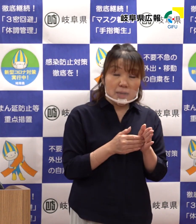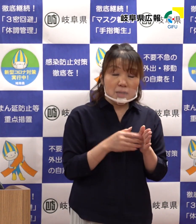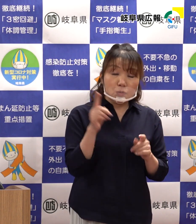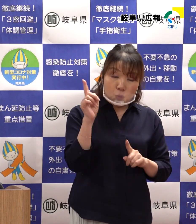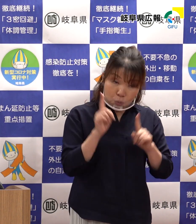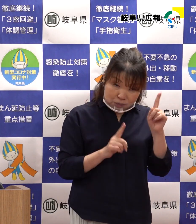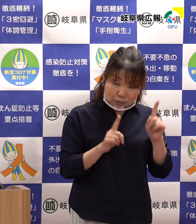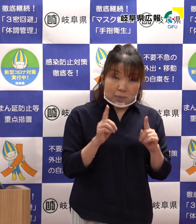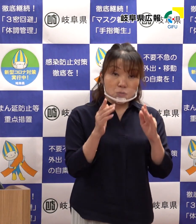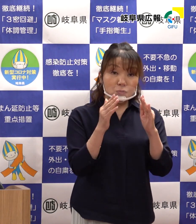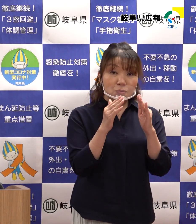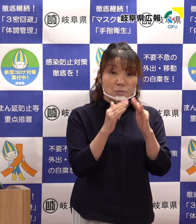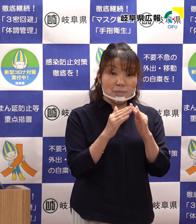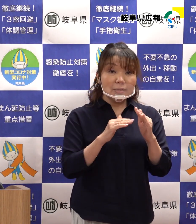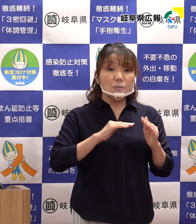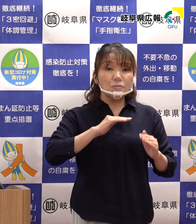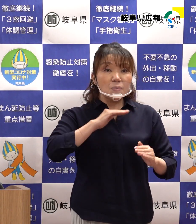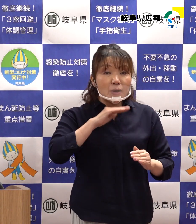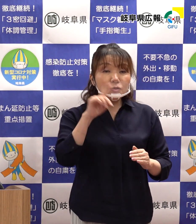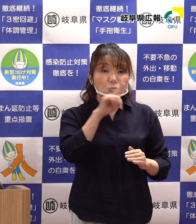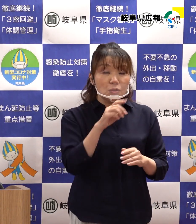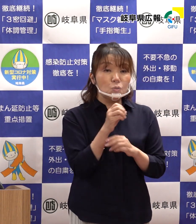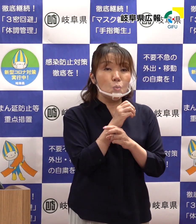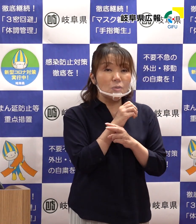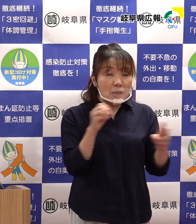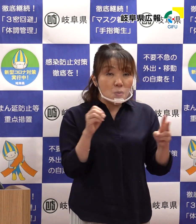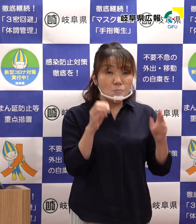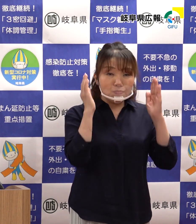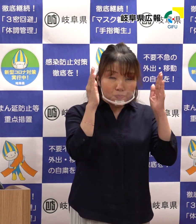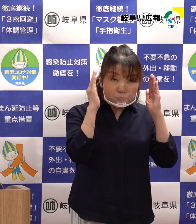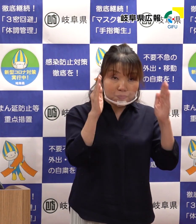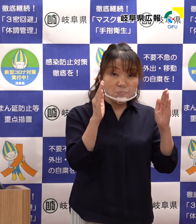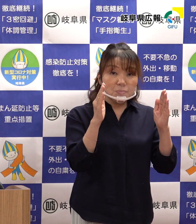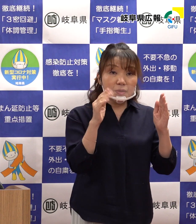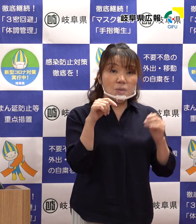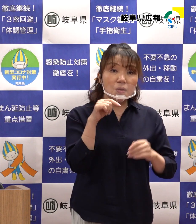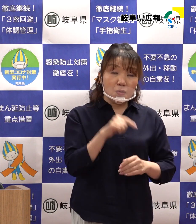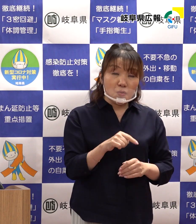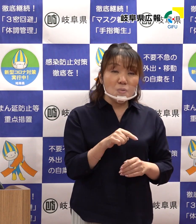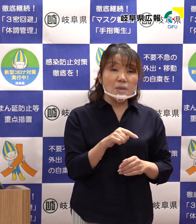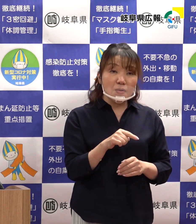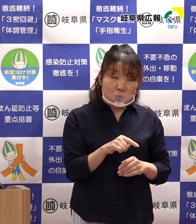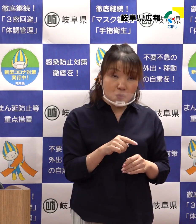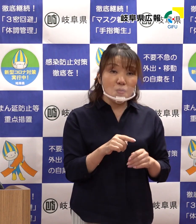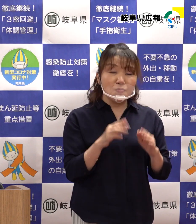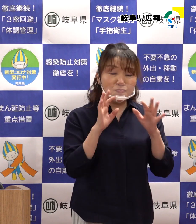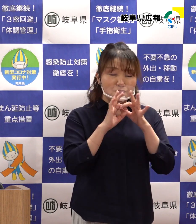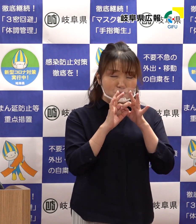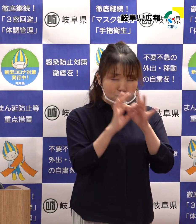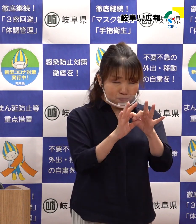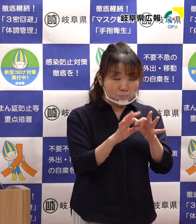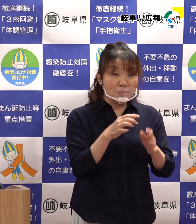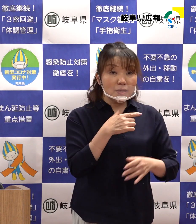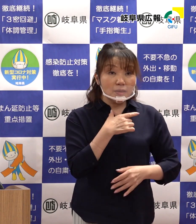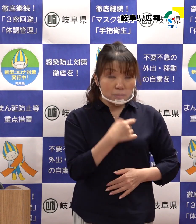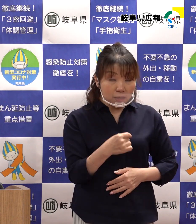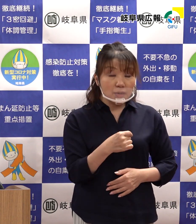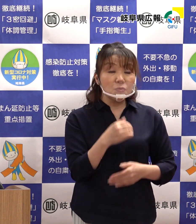宅療養者ゼロということで頑張ってきたわけでありますが、これを貫きたいということで、これから